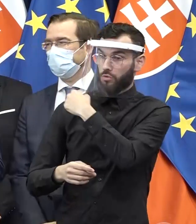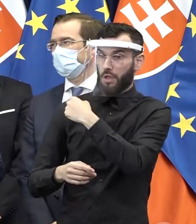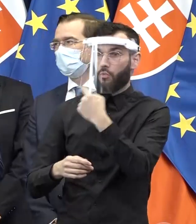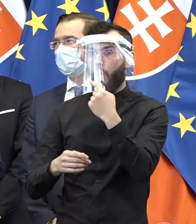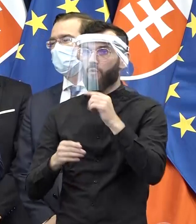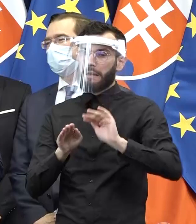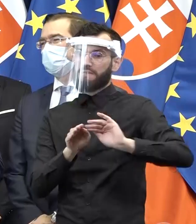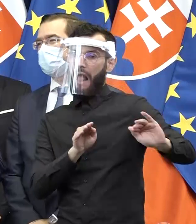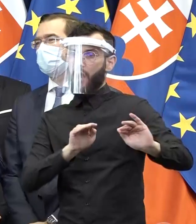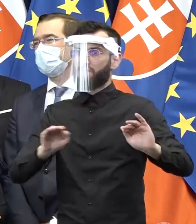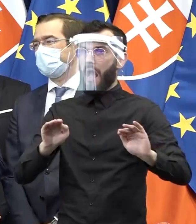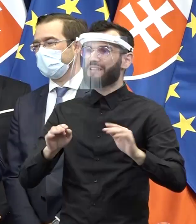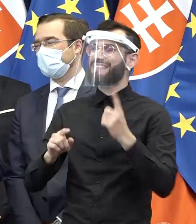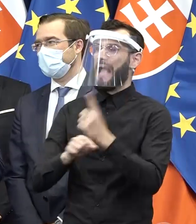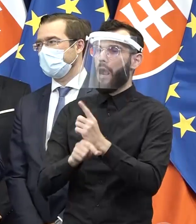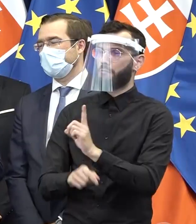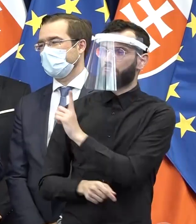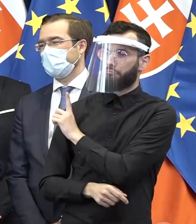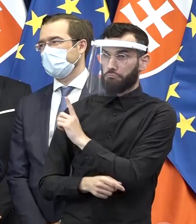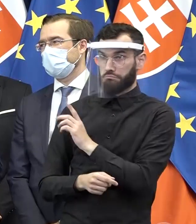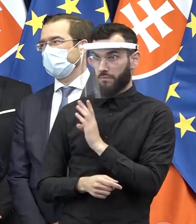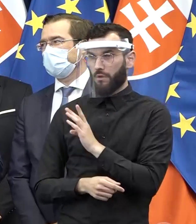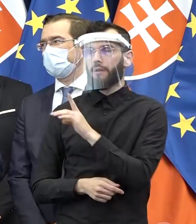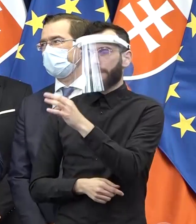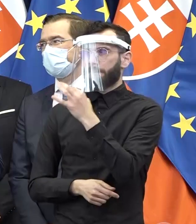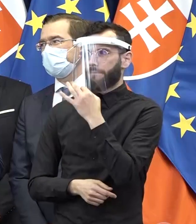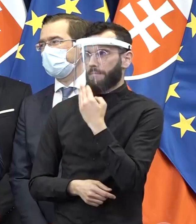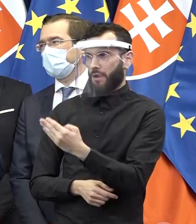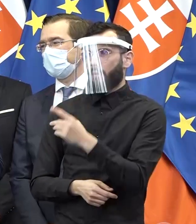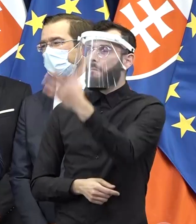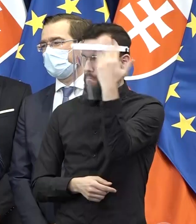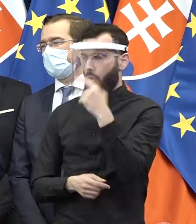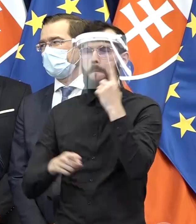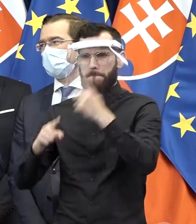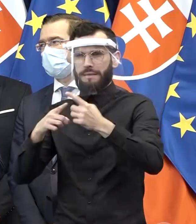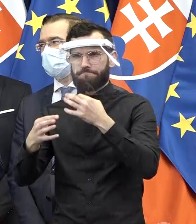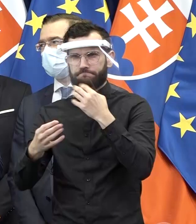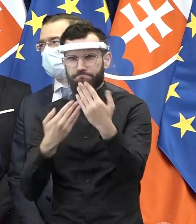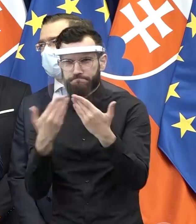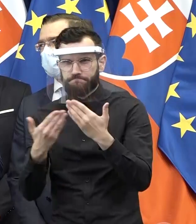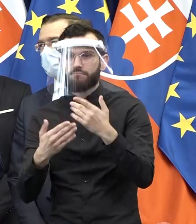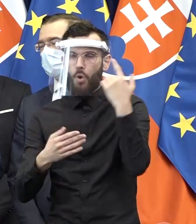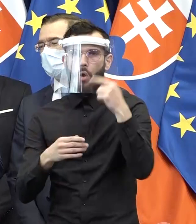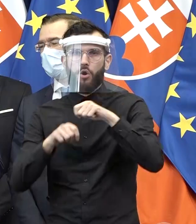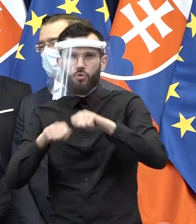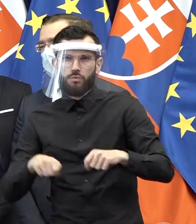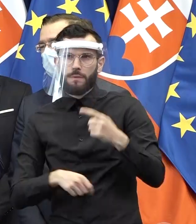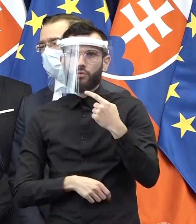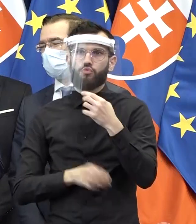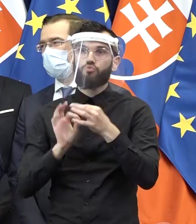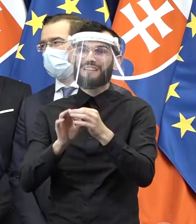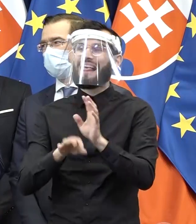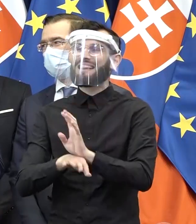aby boli oddelení od tých zákazníkov. Ďakujem za otázku. Debatovali sme a rozhodovali sme sa aj o